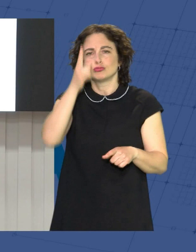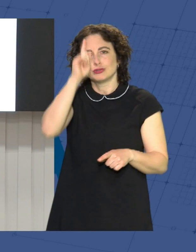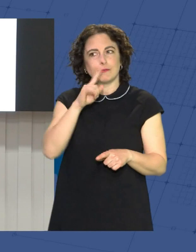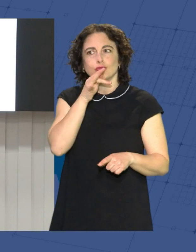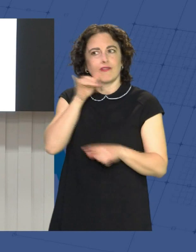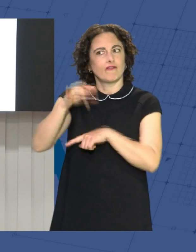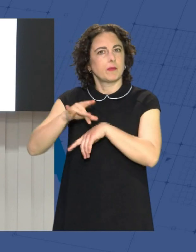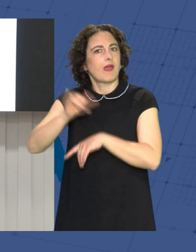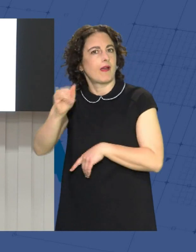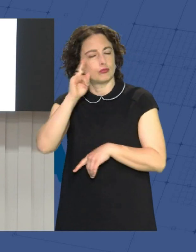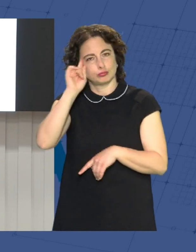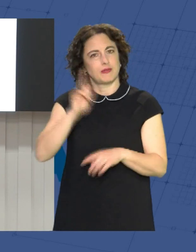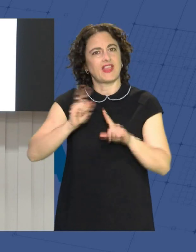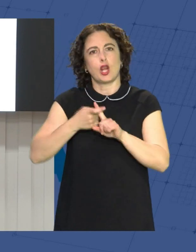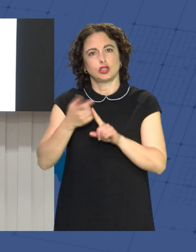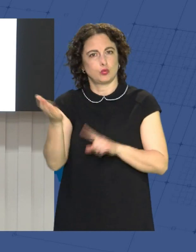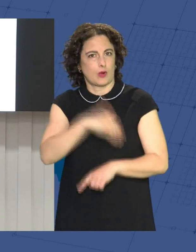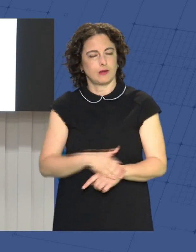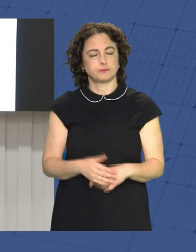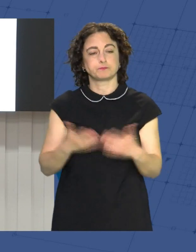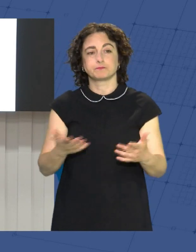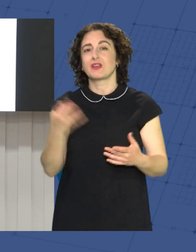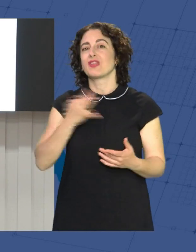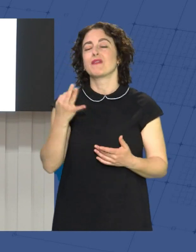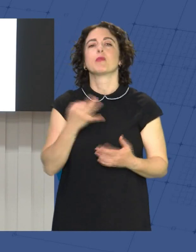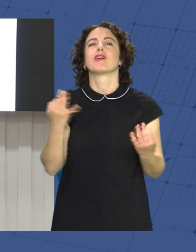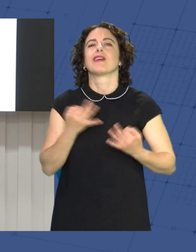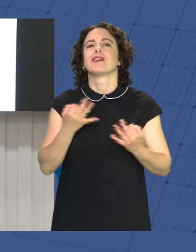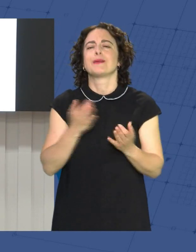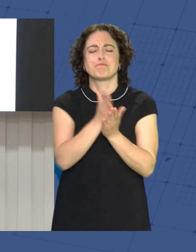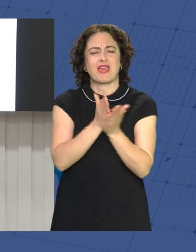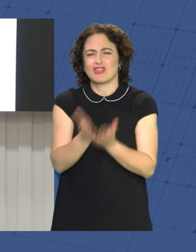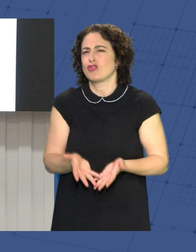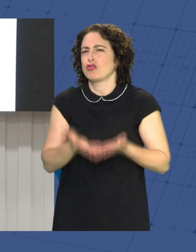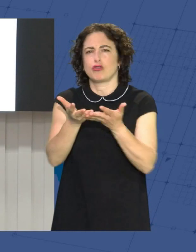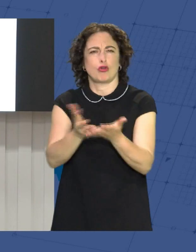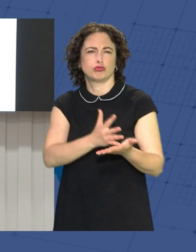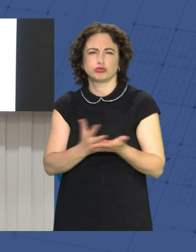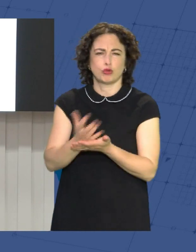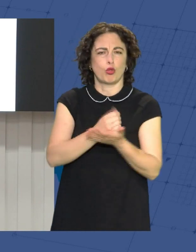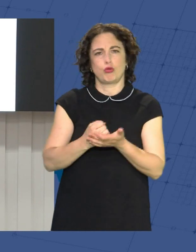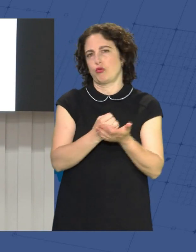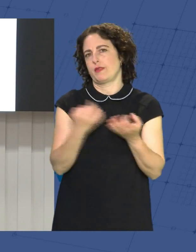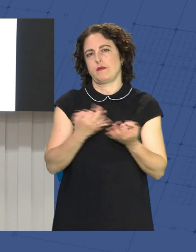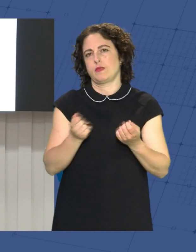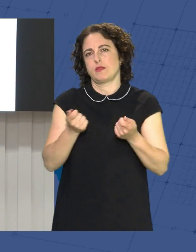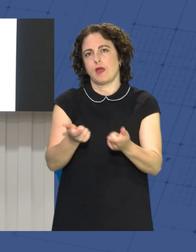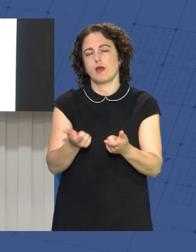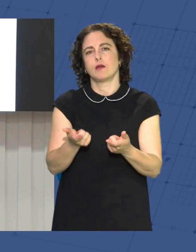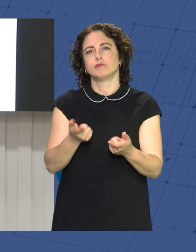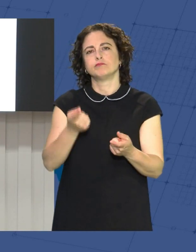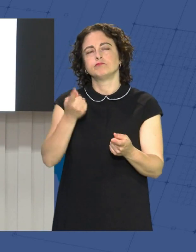enfermedad autoinmune. Y lo que tenemos que poner es todos los medios necesarios entre todos nosotros para poder